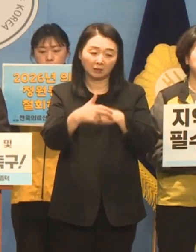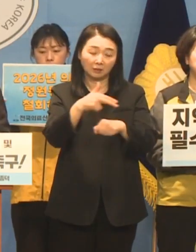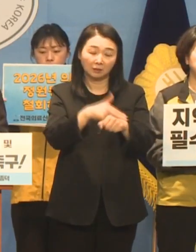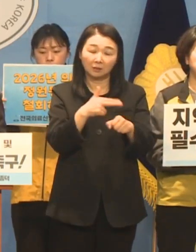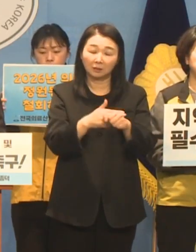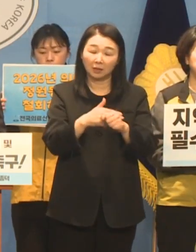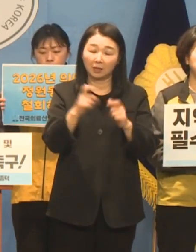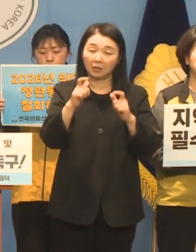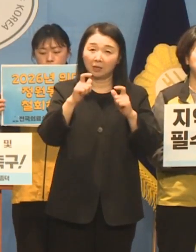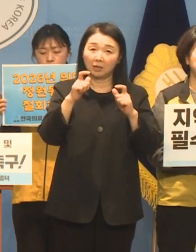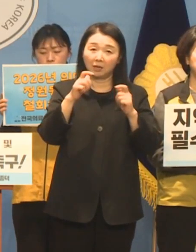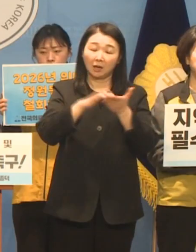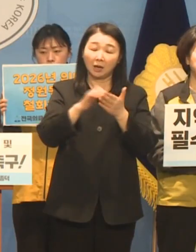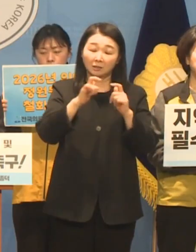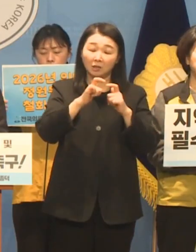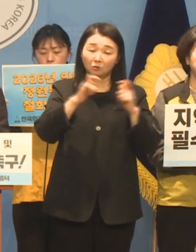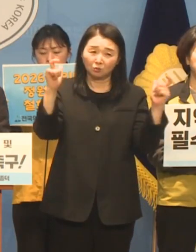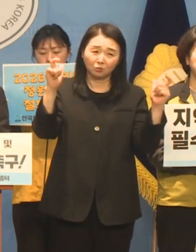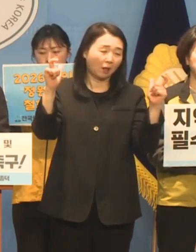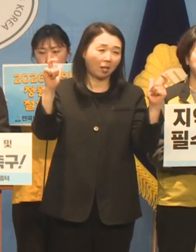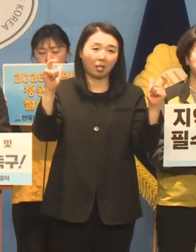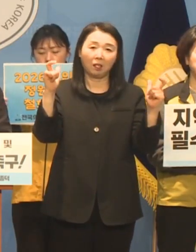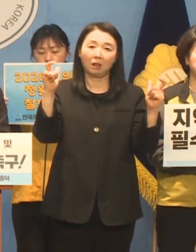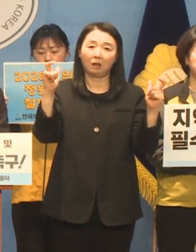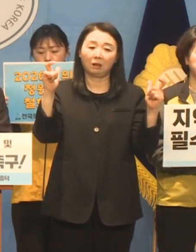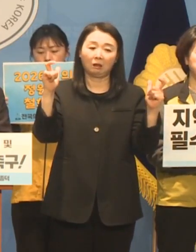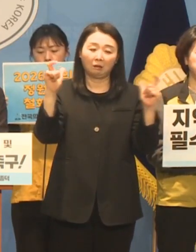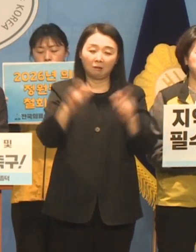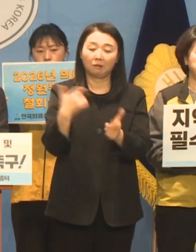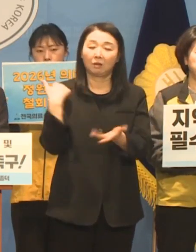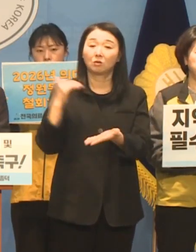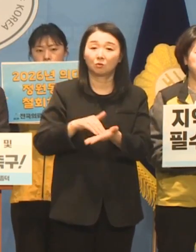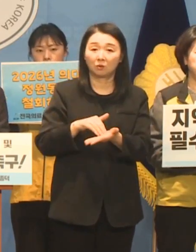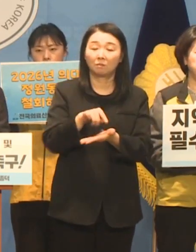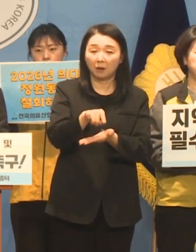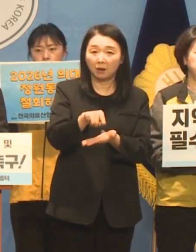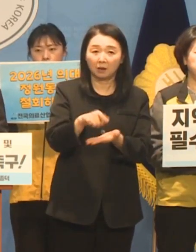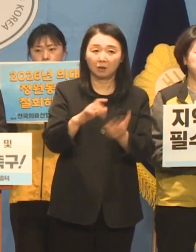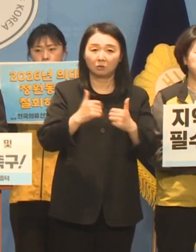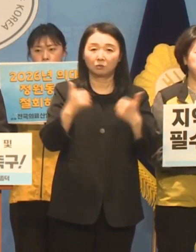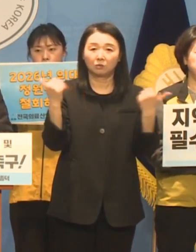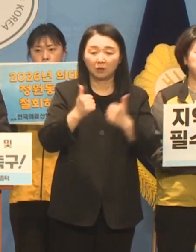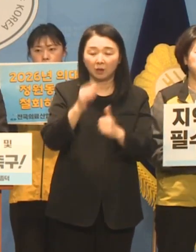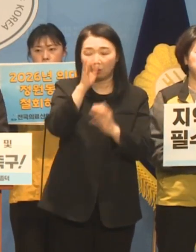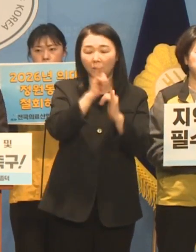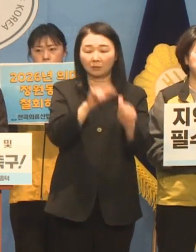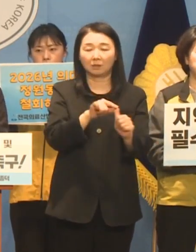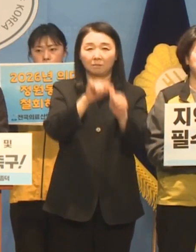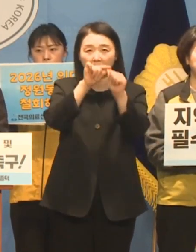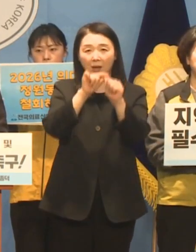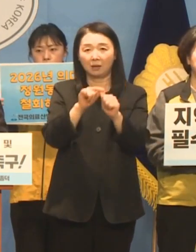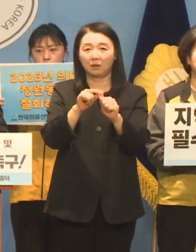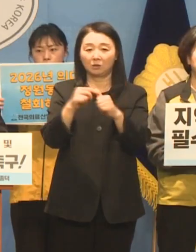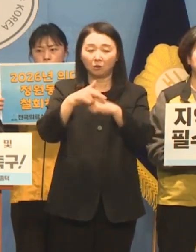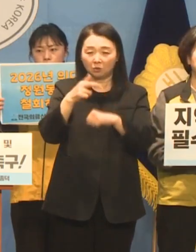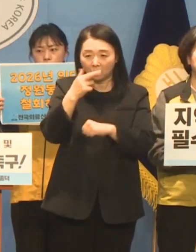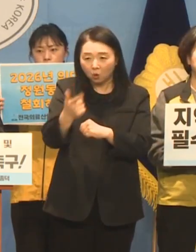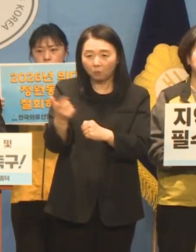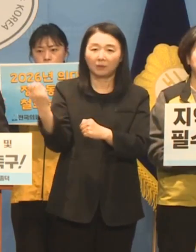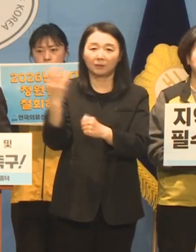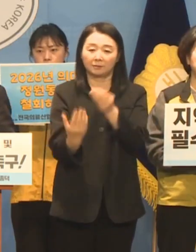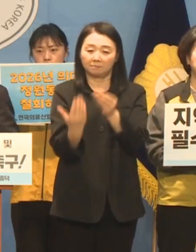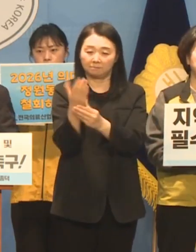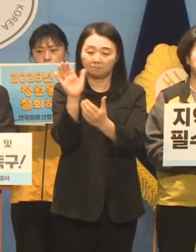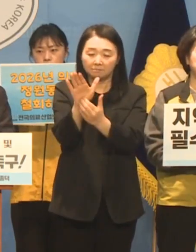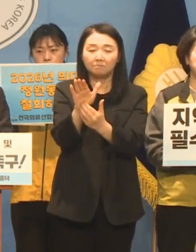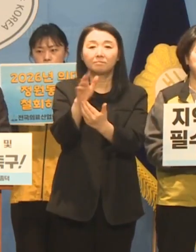인원 동기를 발표한 정부를 규탄하고 국회에 환자 피해 구제와 의료 공백 재발 방지 입법을 촉구하고자 이 자리에